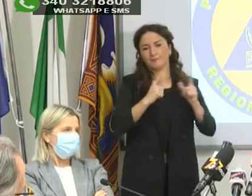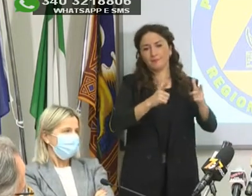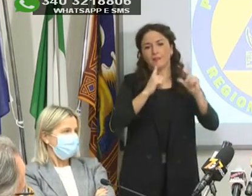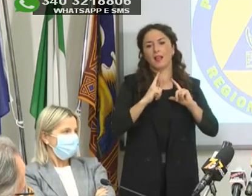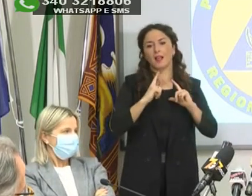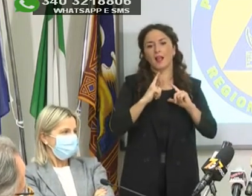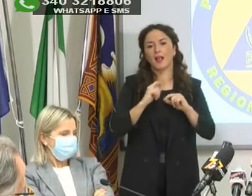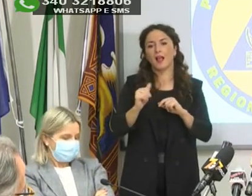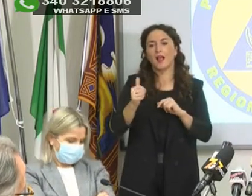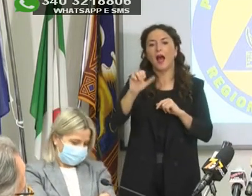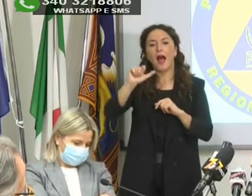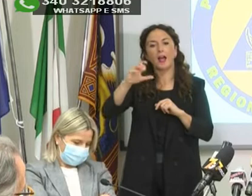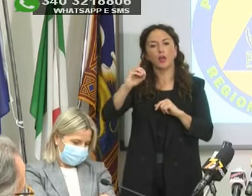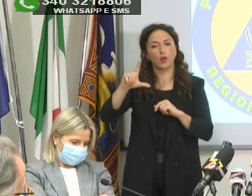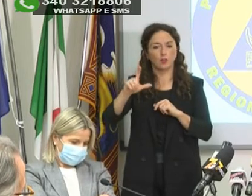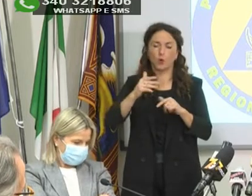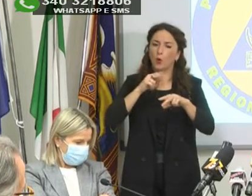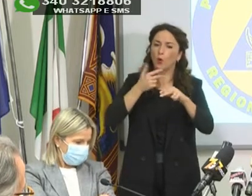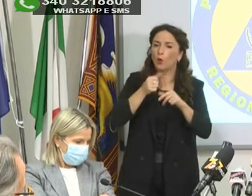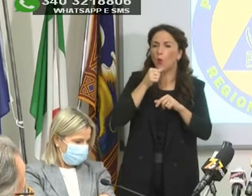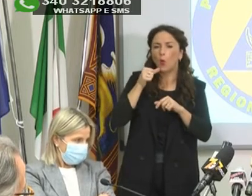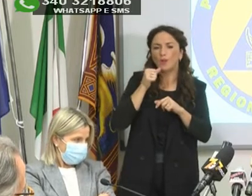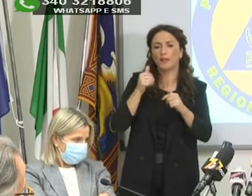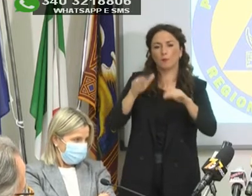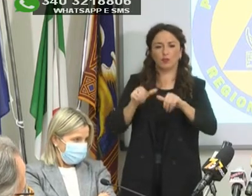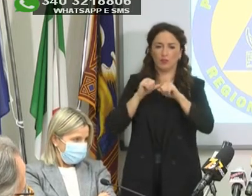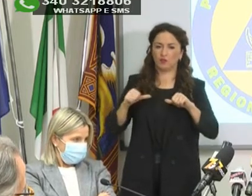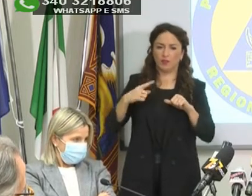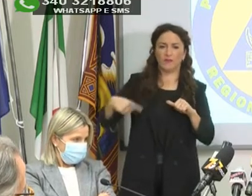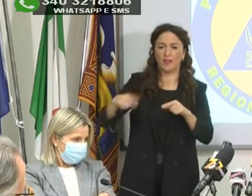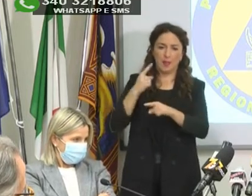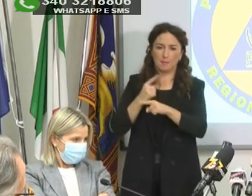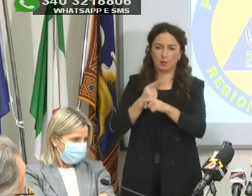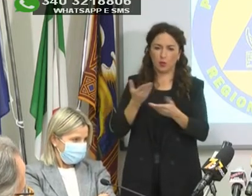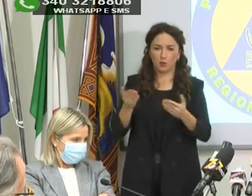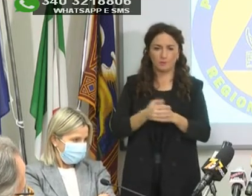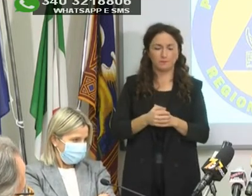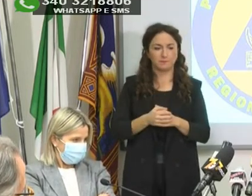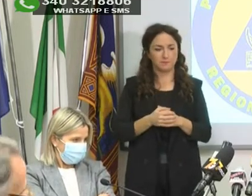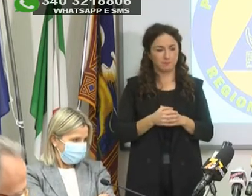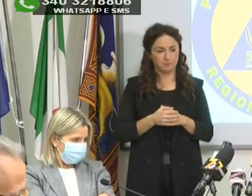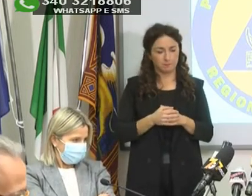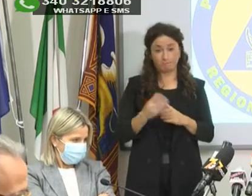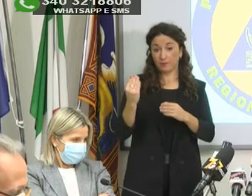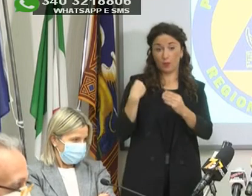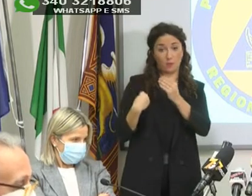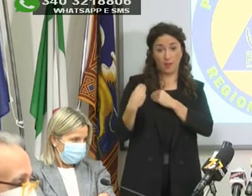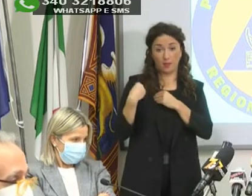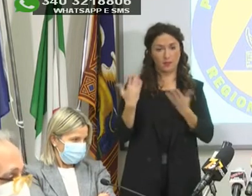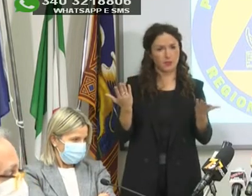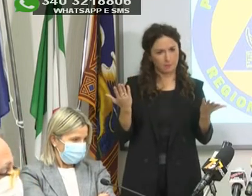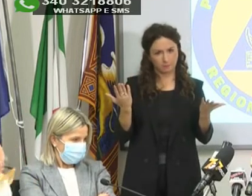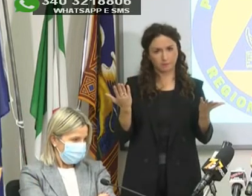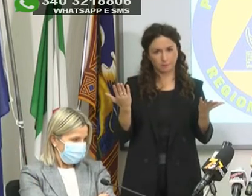alcol che sarà utile per la nostra protezione civile e per i cittadini che ne avranno bisogno. Arriva dall'Uva. Domande e poi